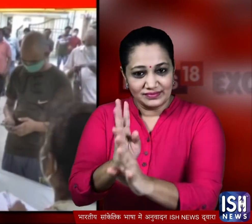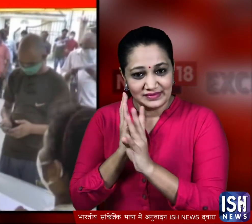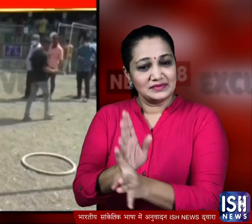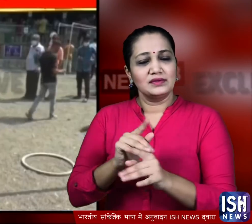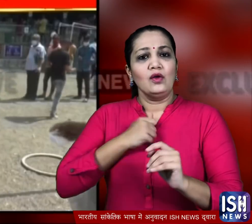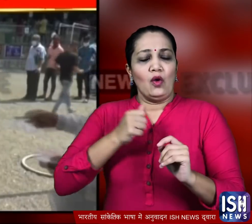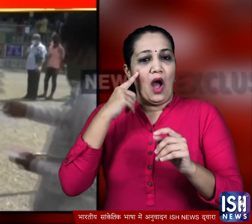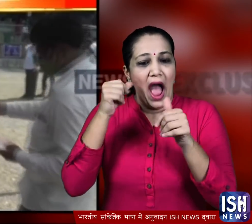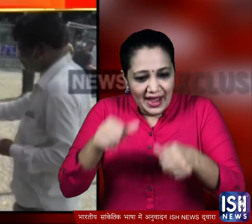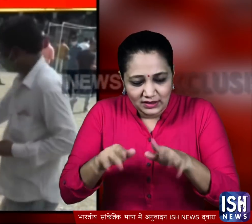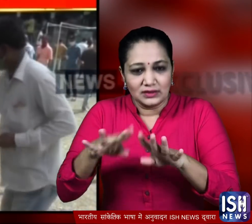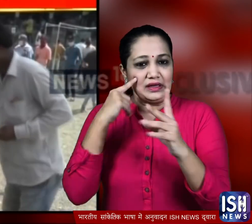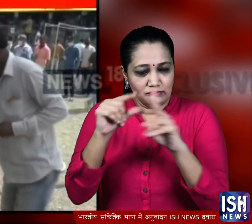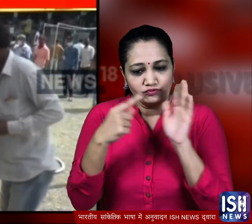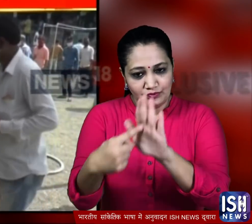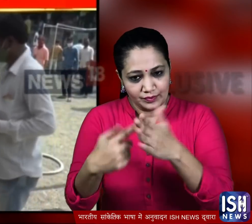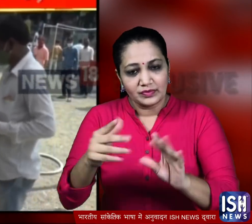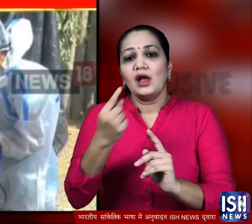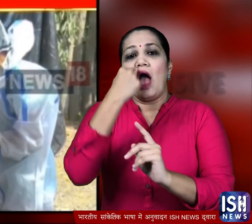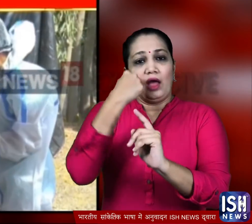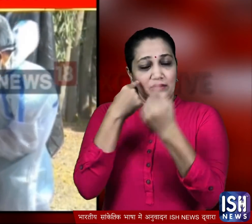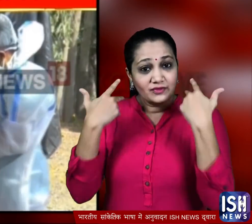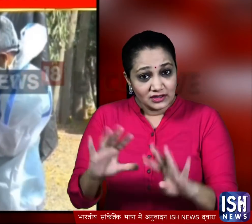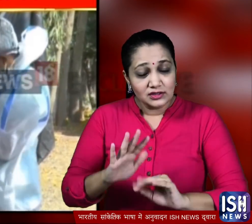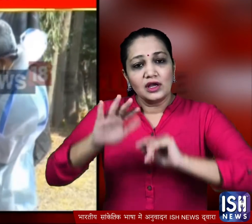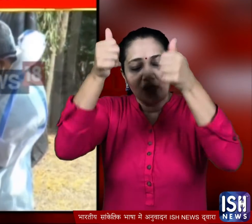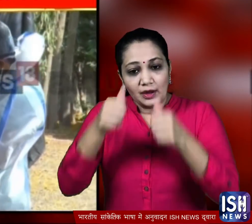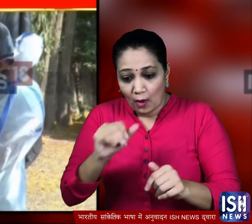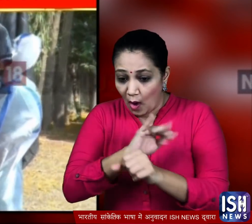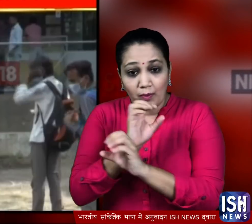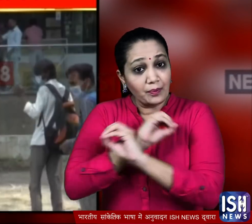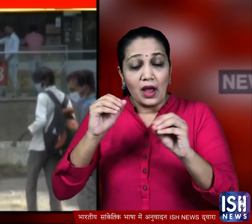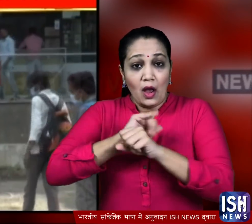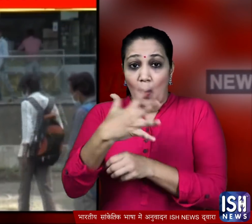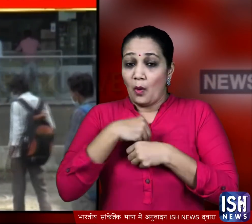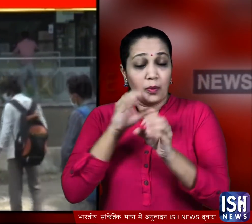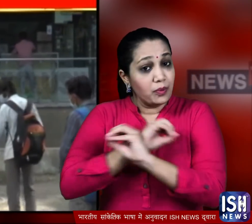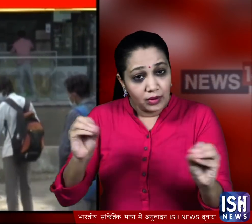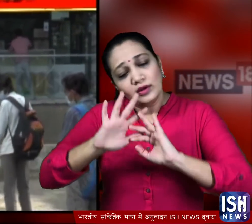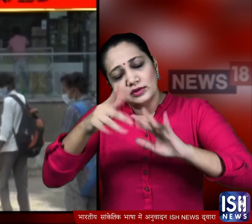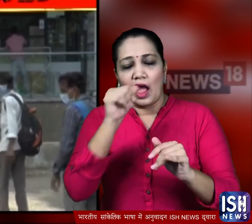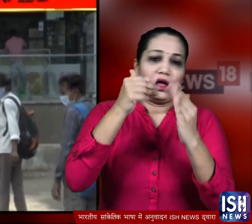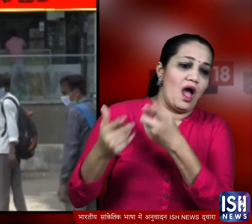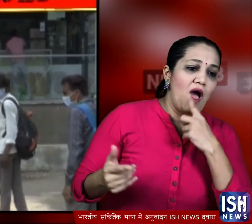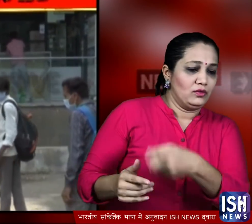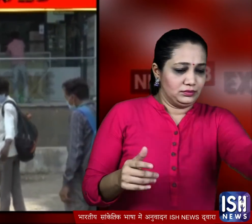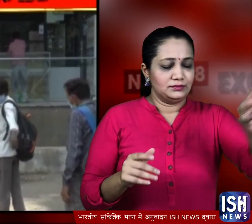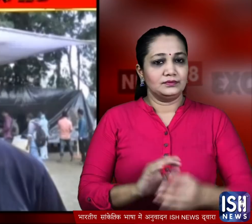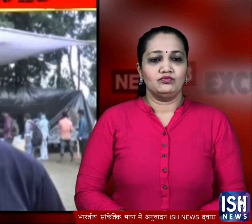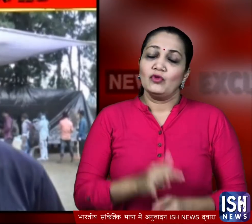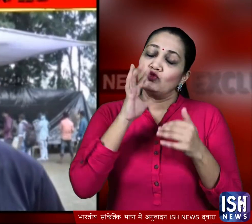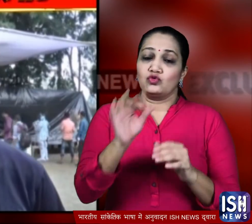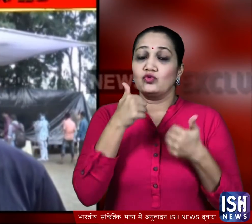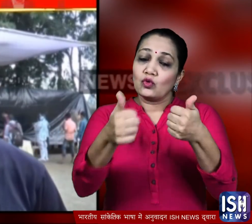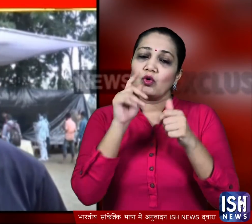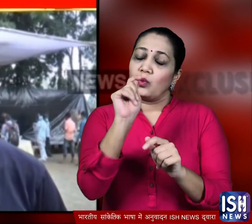लोग पहुंचे, अपनी पहचान से जुड़ी जानकारियां वहां बताईं और फिर जांच कराई, जिसकी रिपोर्ट नेगेटिव मिलने के बाद ही शराब खरीदने के लिए वो आगे बढ़े। तो